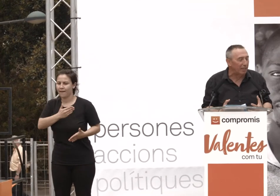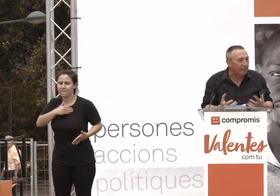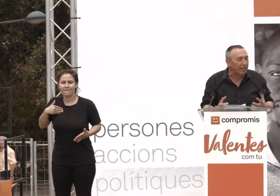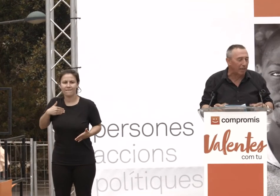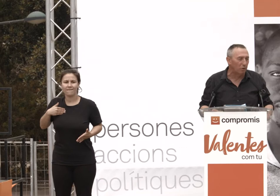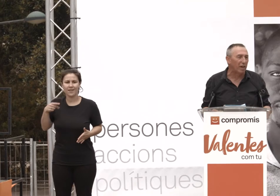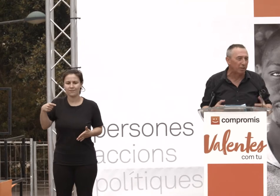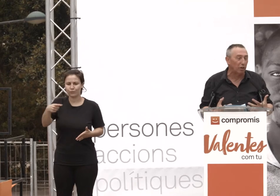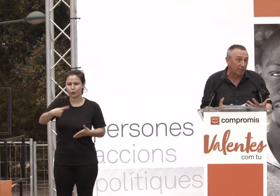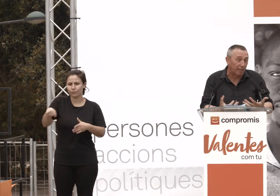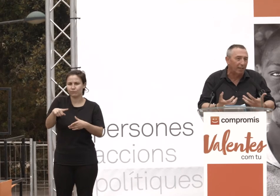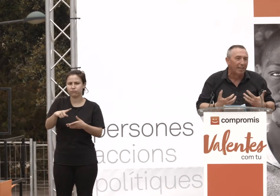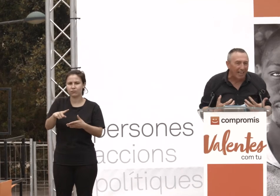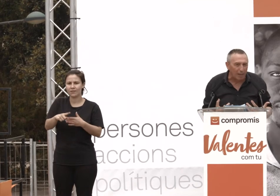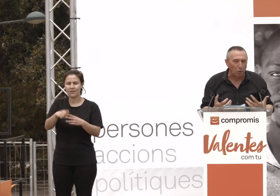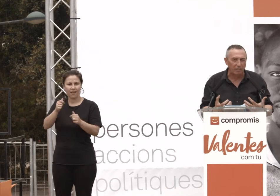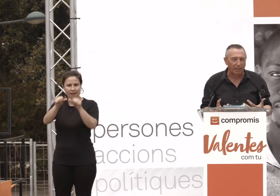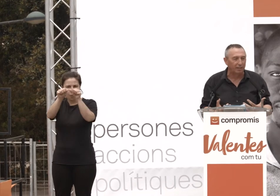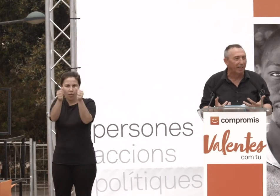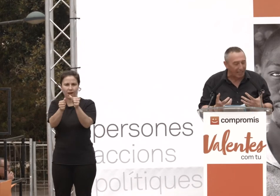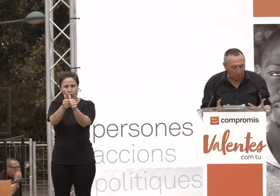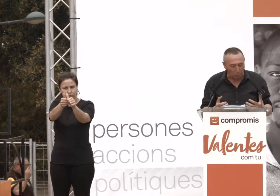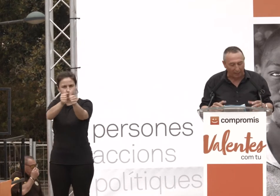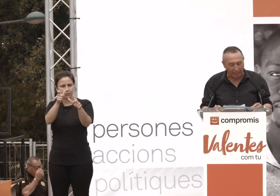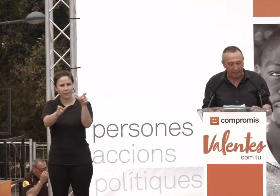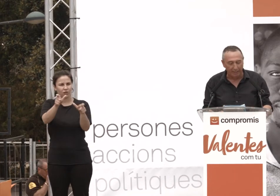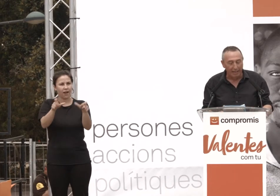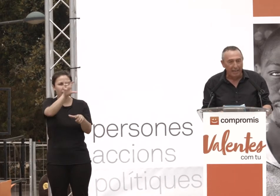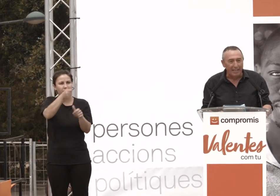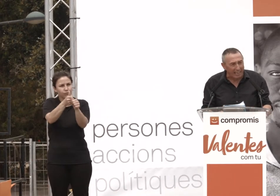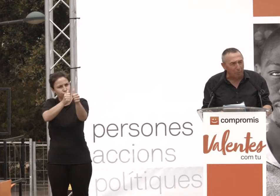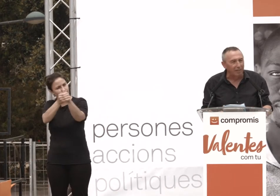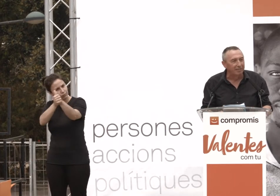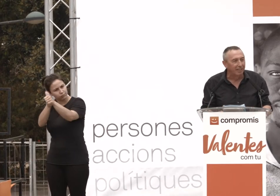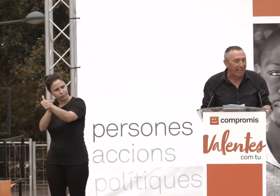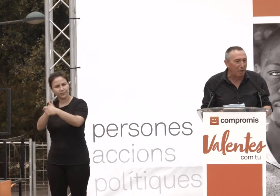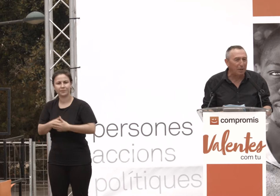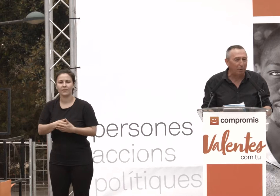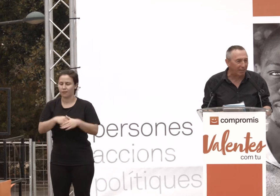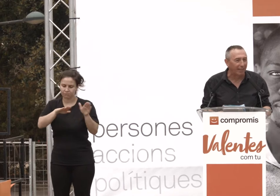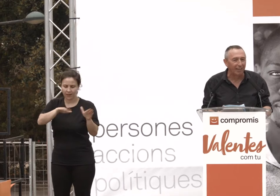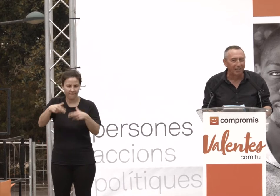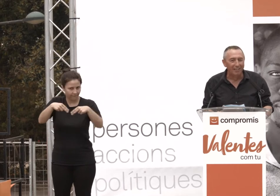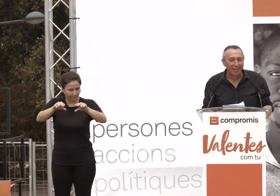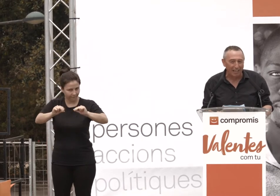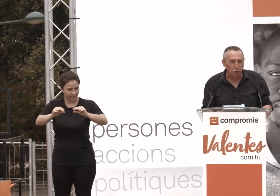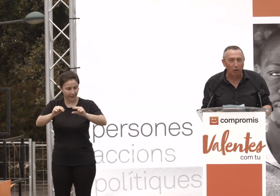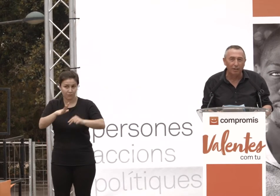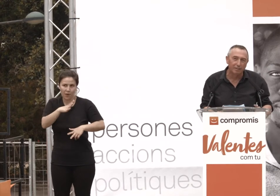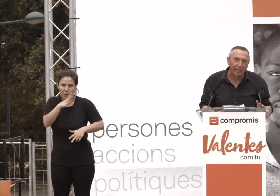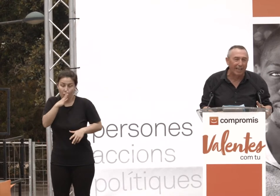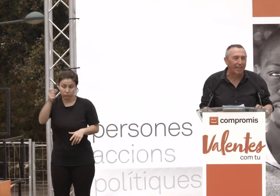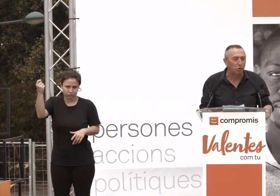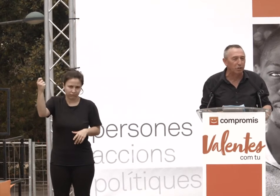fem allà a Madrid tinga una ressonància en la meva gent, en el meu país. I acaba perquè el